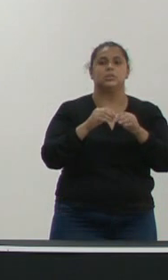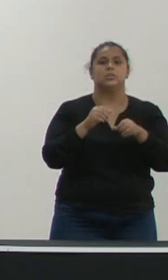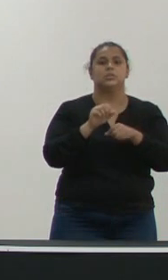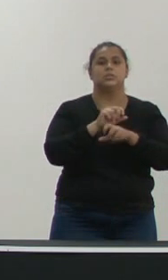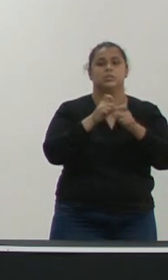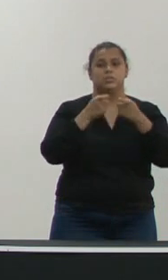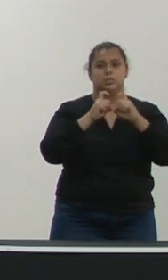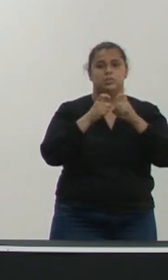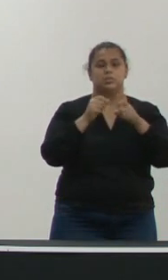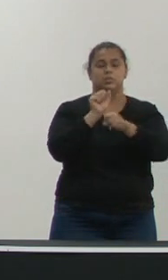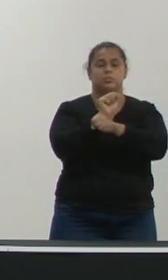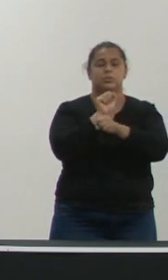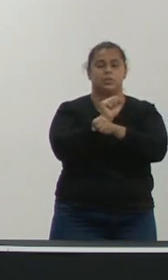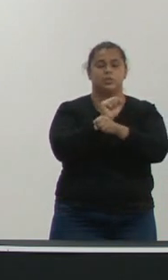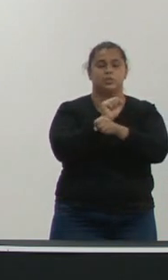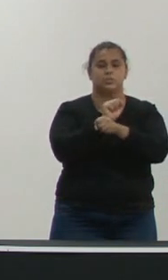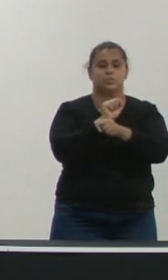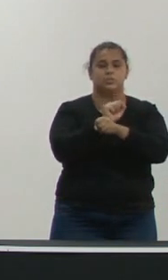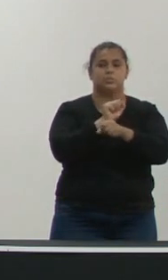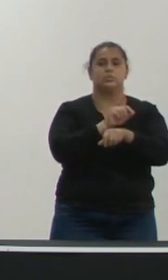aguardando o doutor